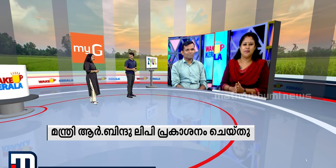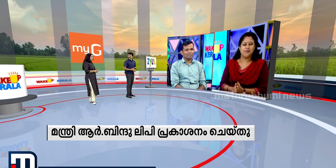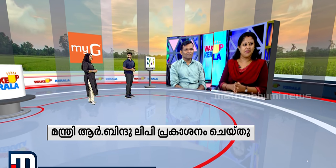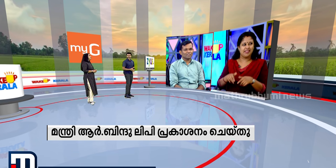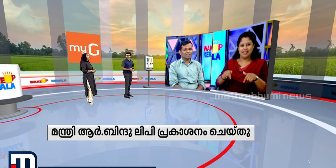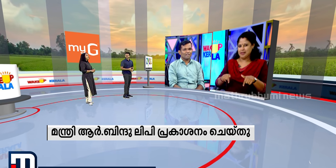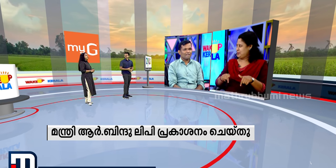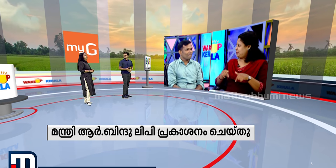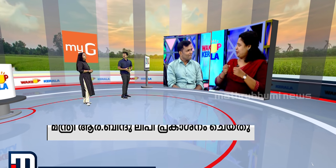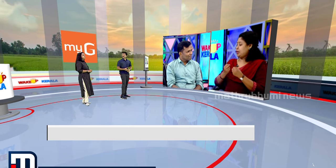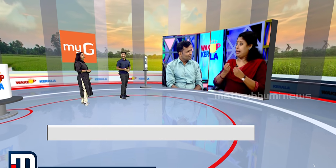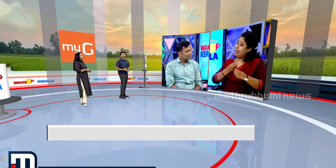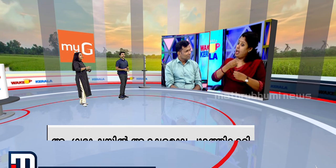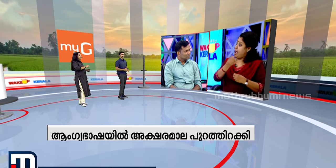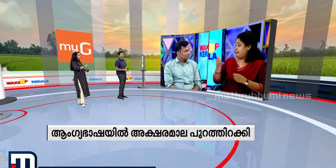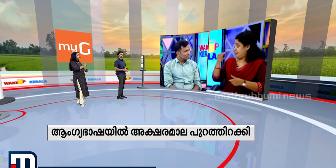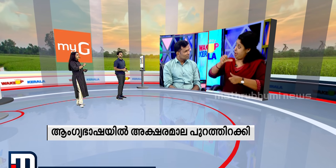ഇപ്പോൾ മറ്റുള്ളവരിലേക്ക് അതായത്